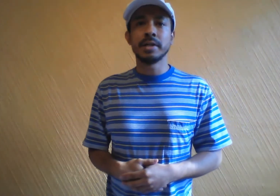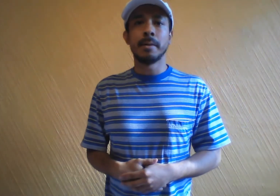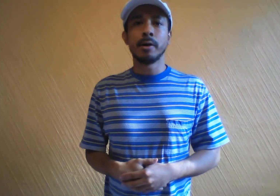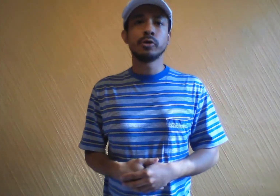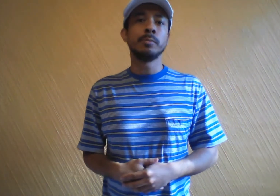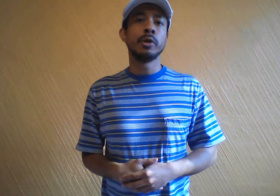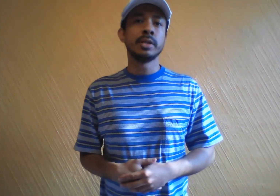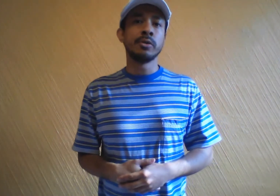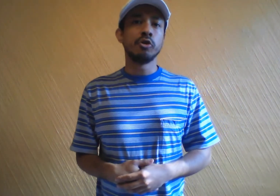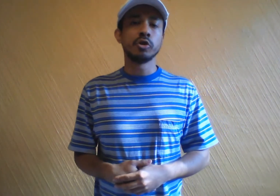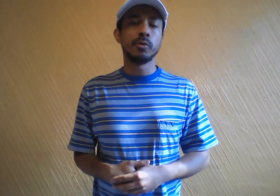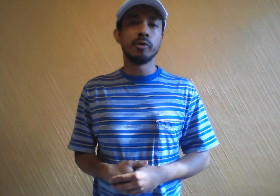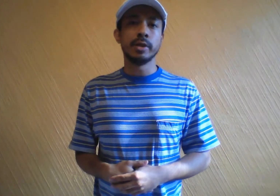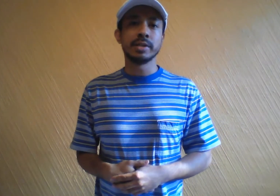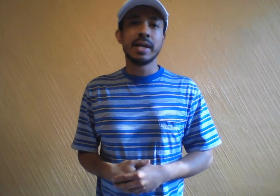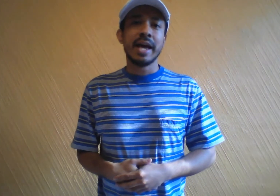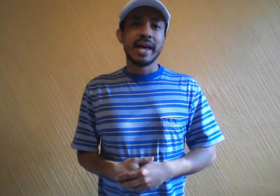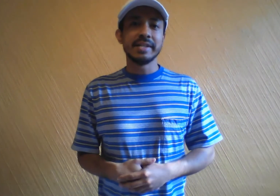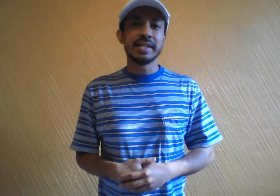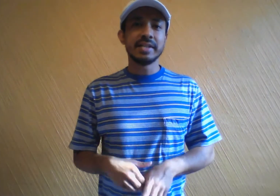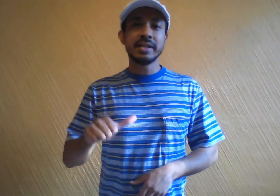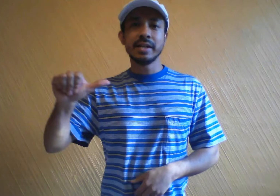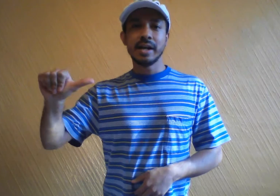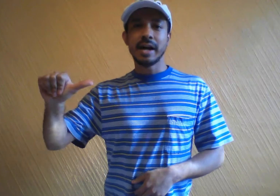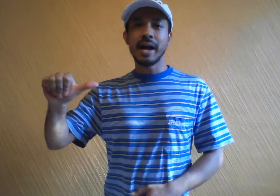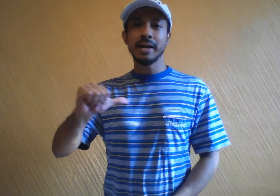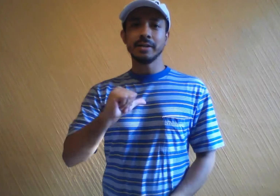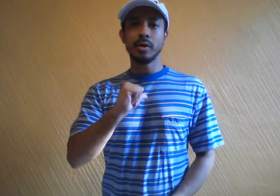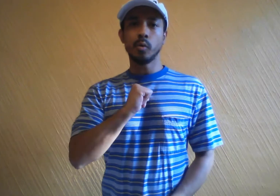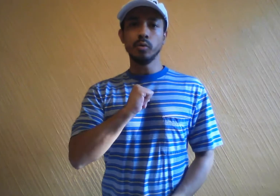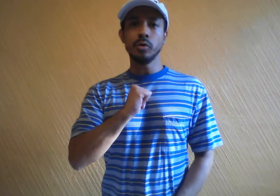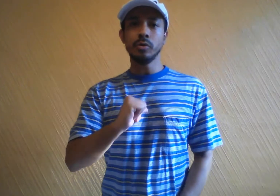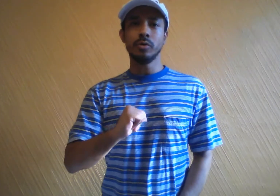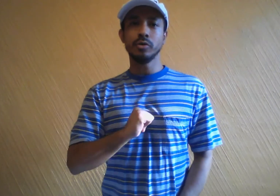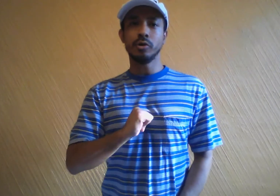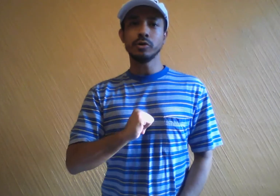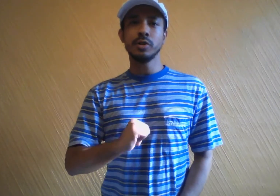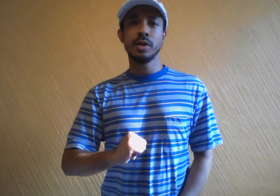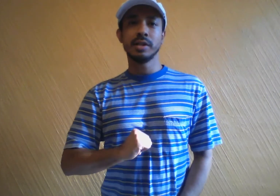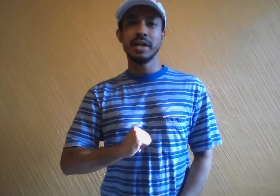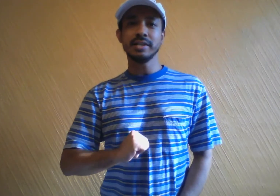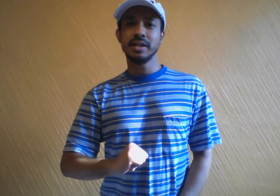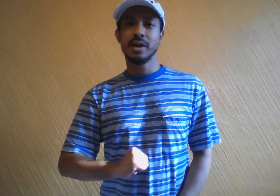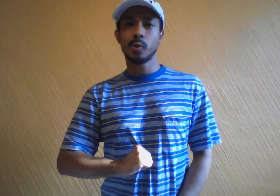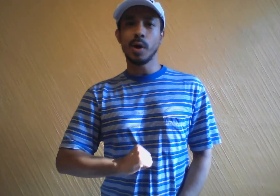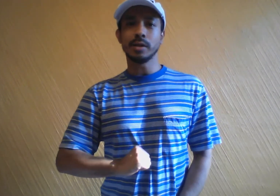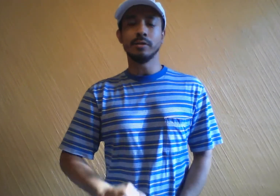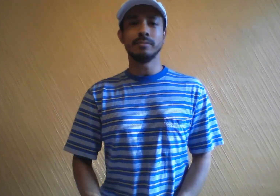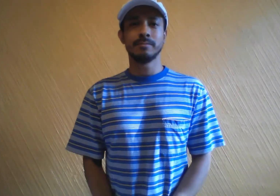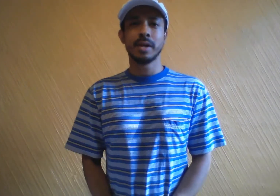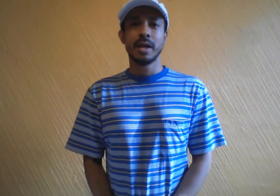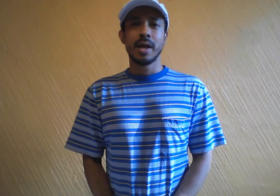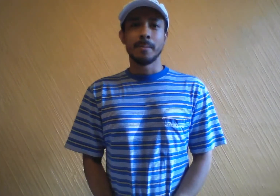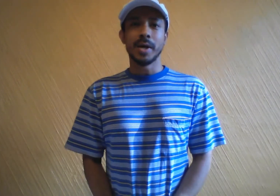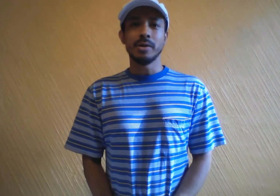hacia abajo simbolizando los botones. Es decir, A, 1, 2, 3, 4. Va de